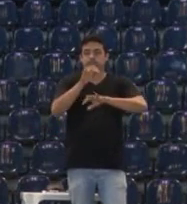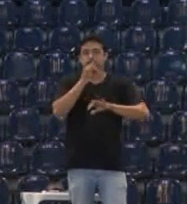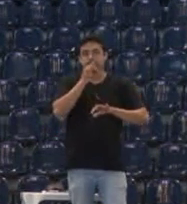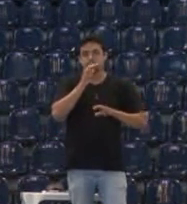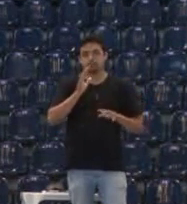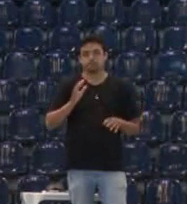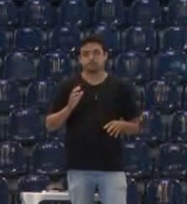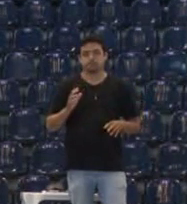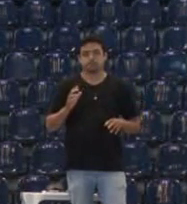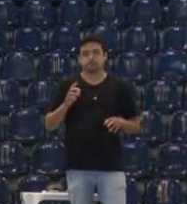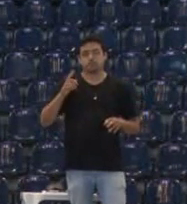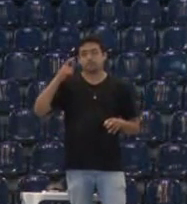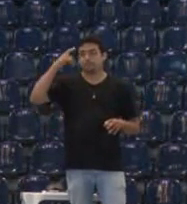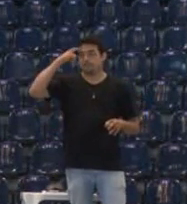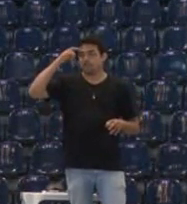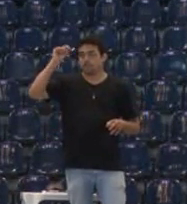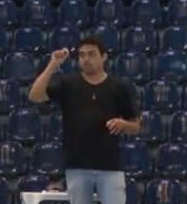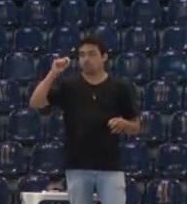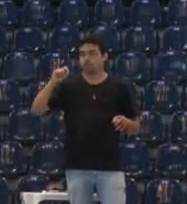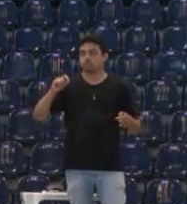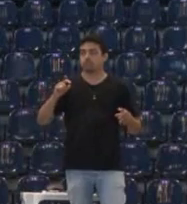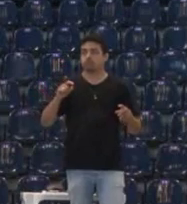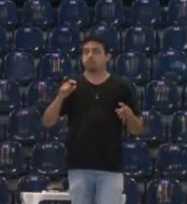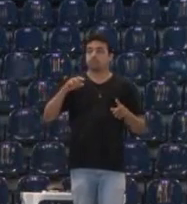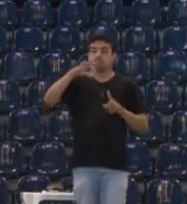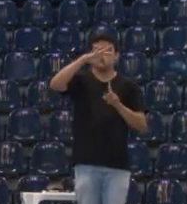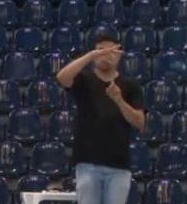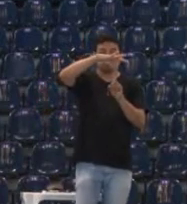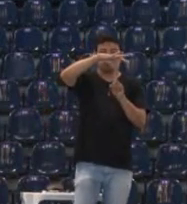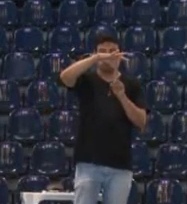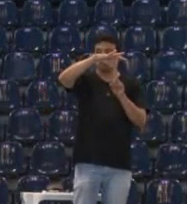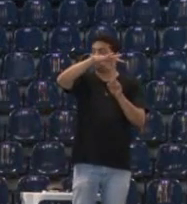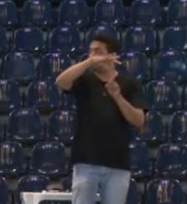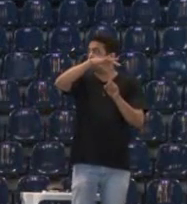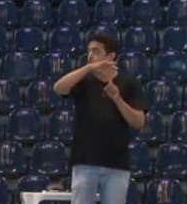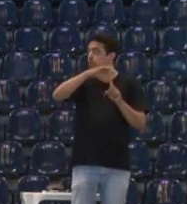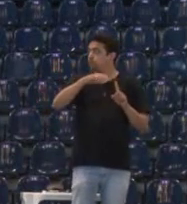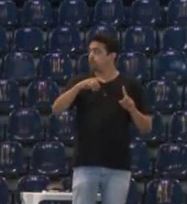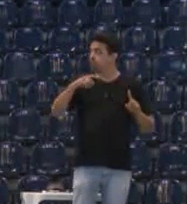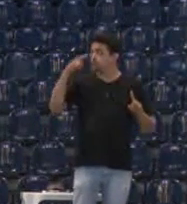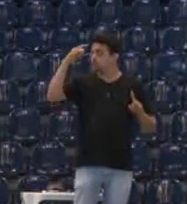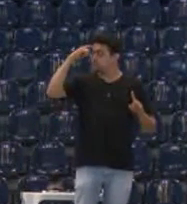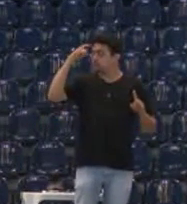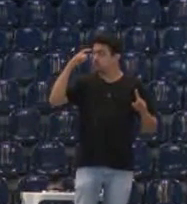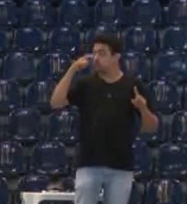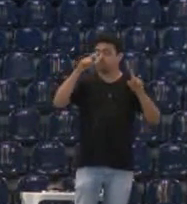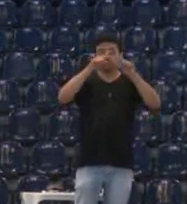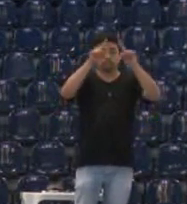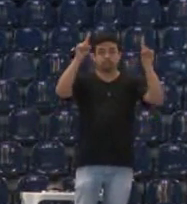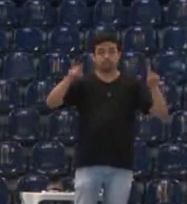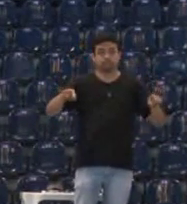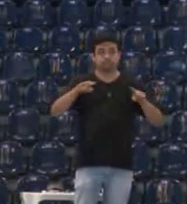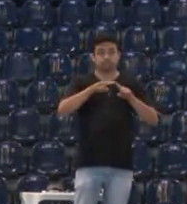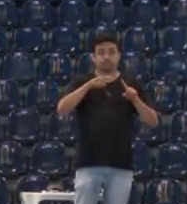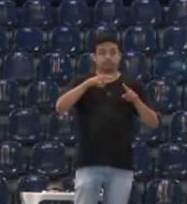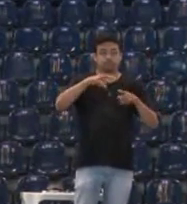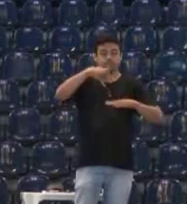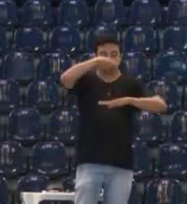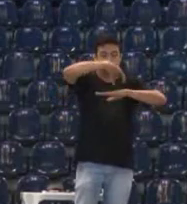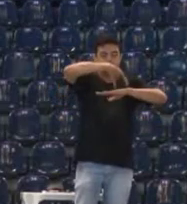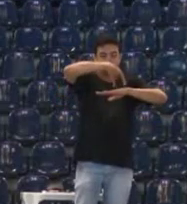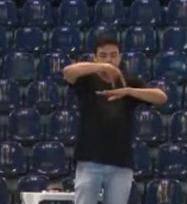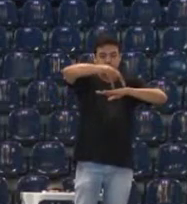vamos dar uma placa uma placa imagine a uma placa ou realidade